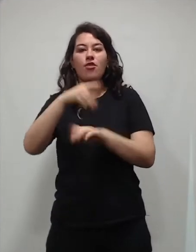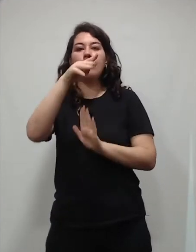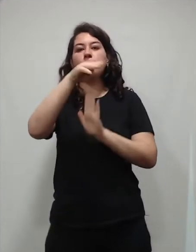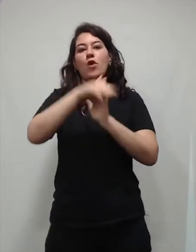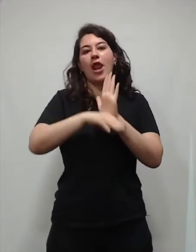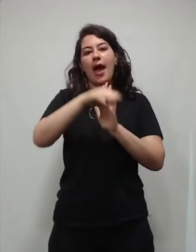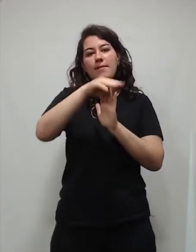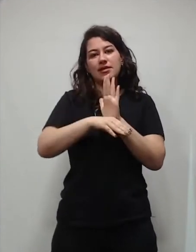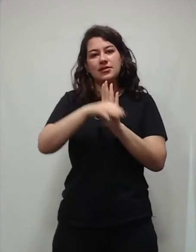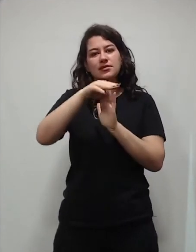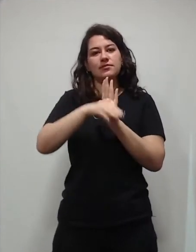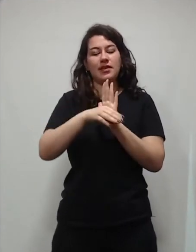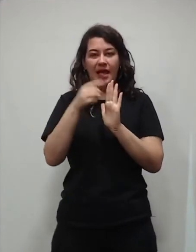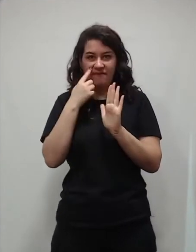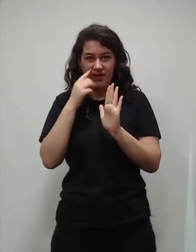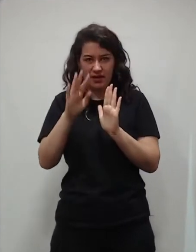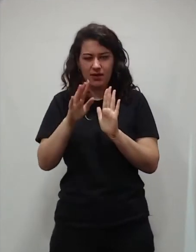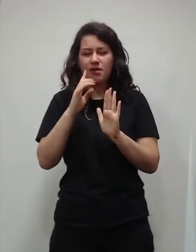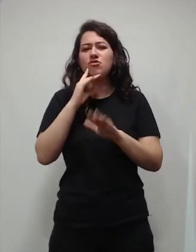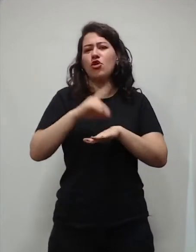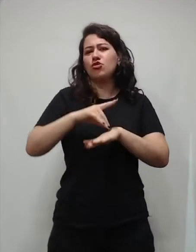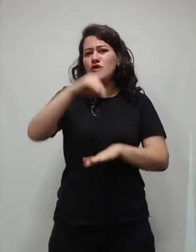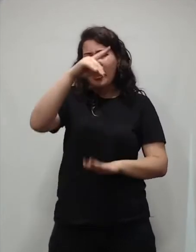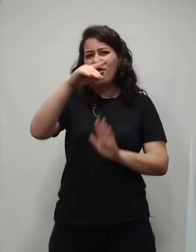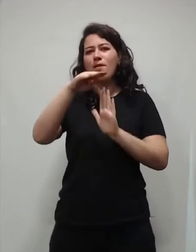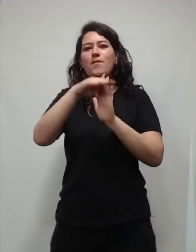programa de